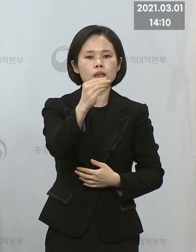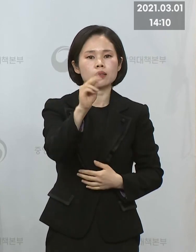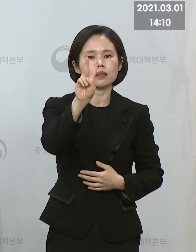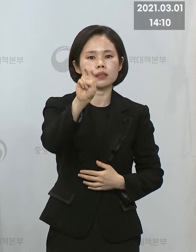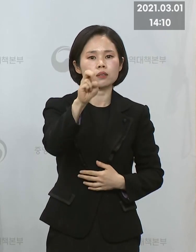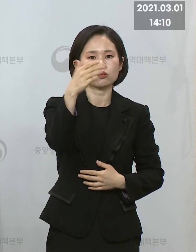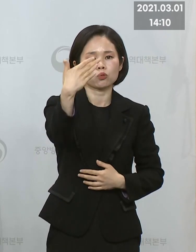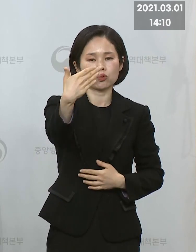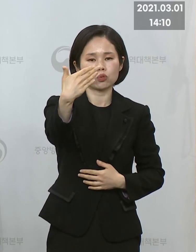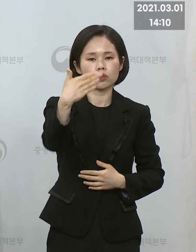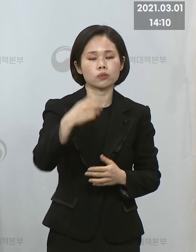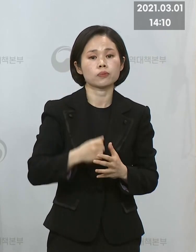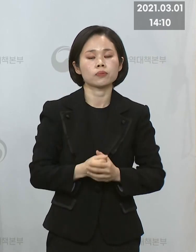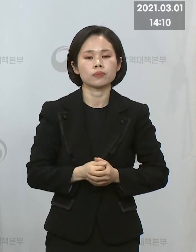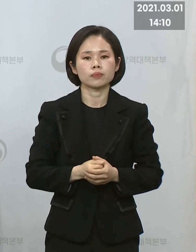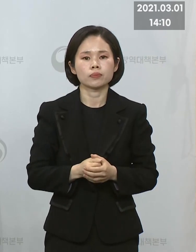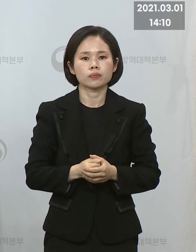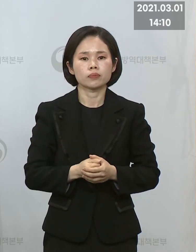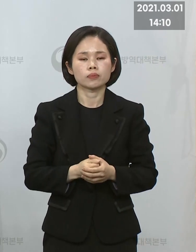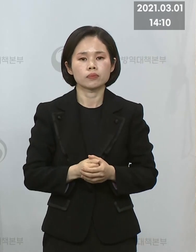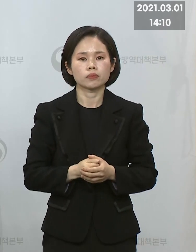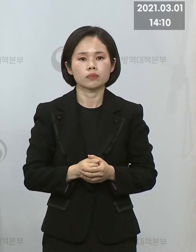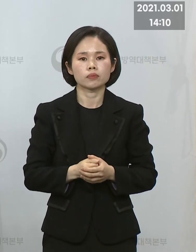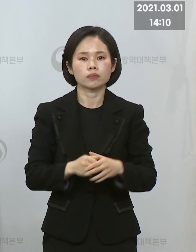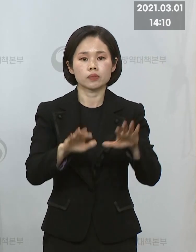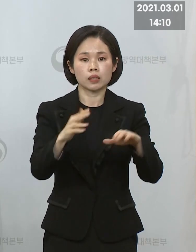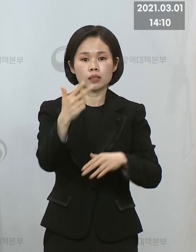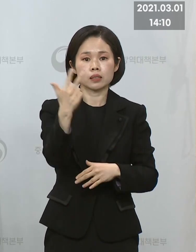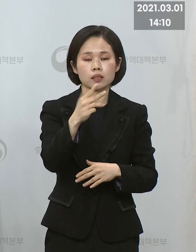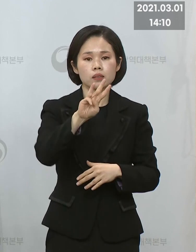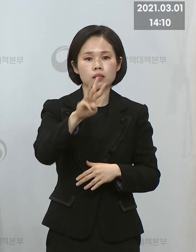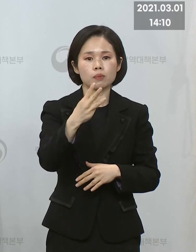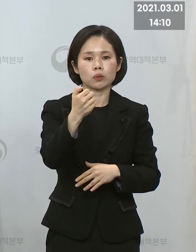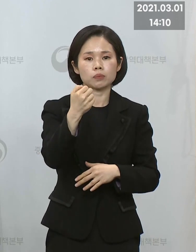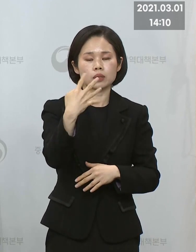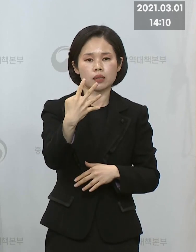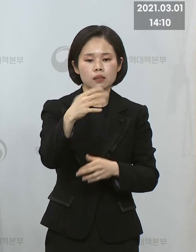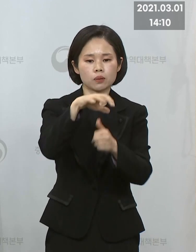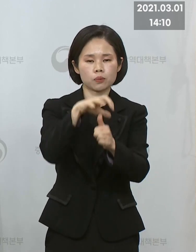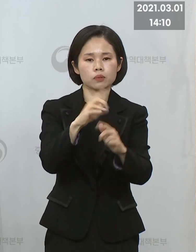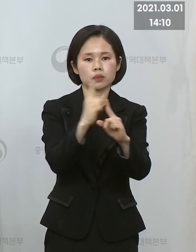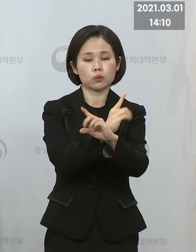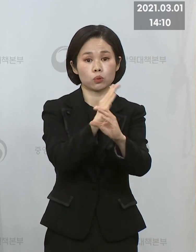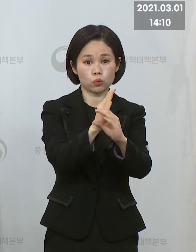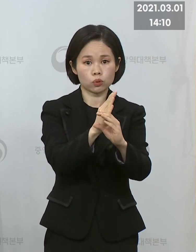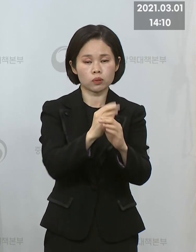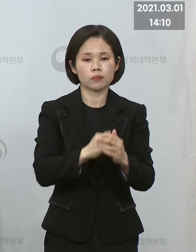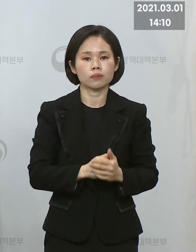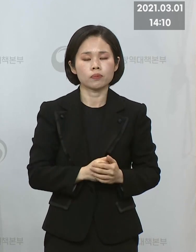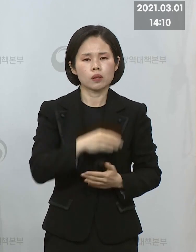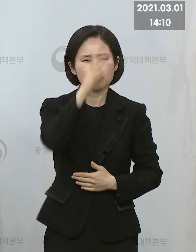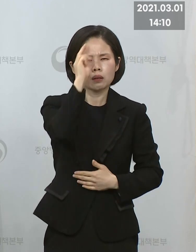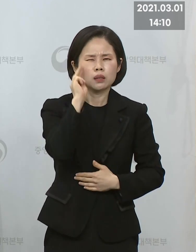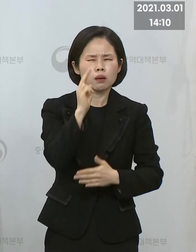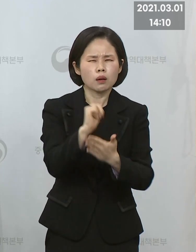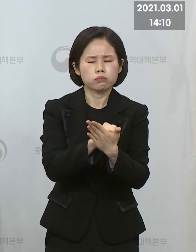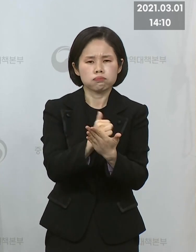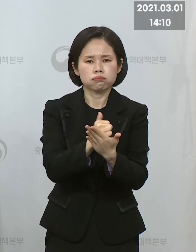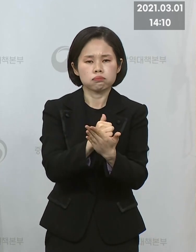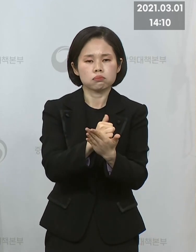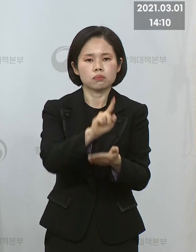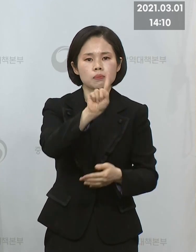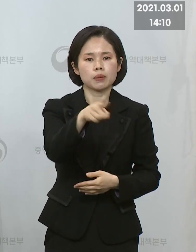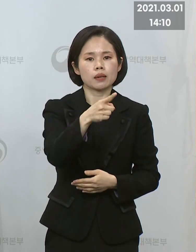9만 29명입니다. 현재는 7,354명이 격리 중에 있으시고 위중증